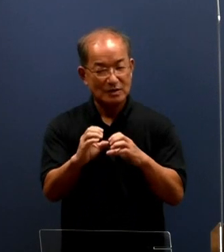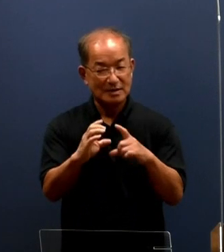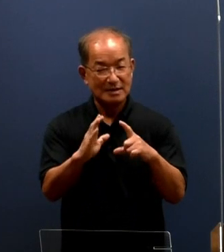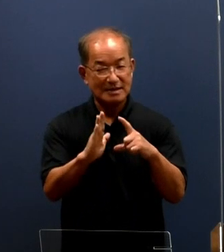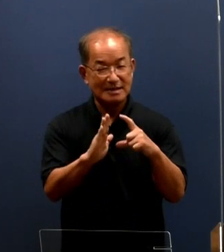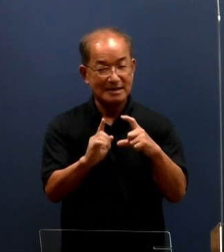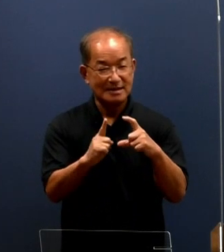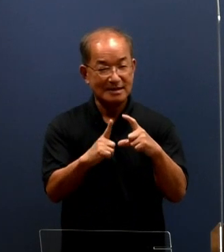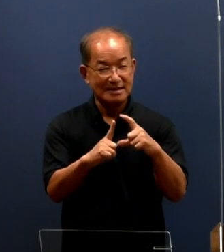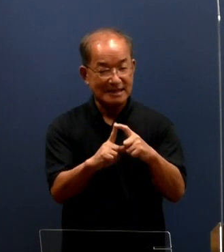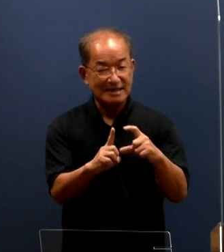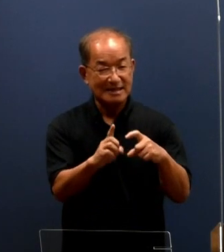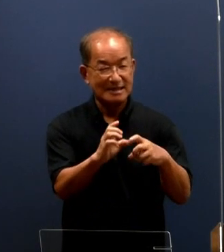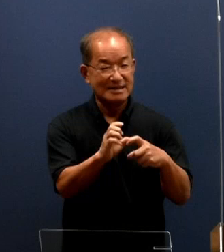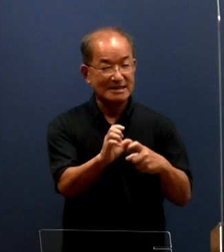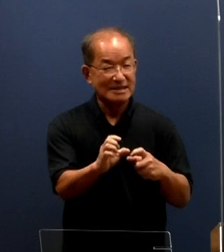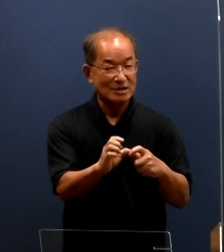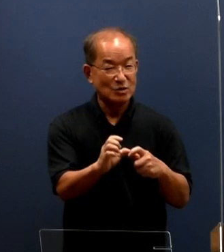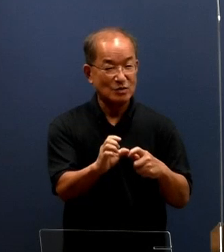SDGs ってはっきりで